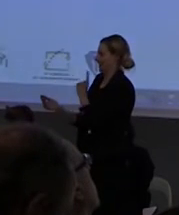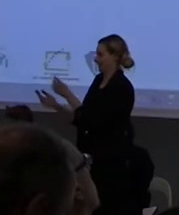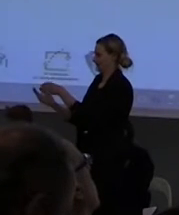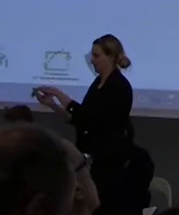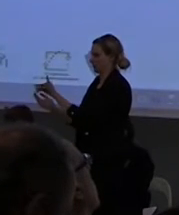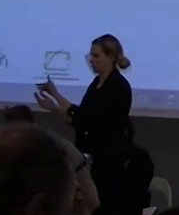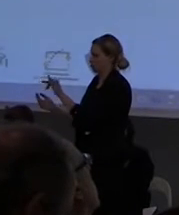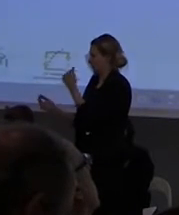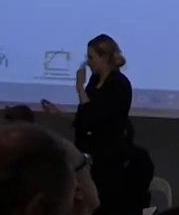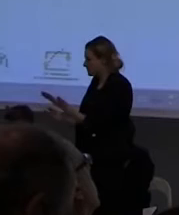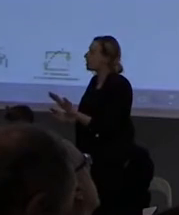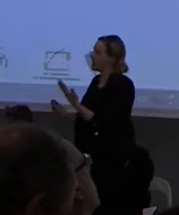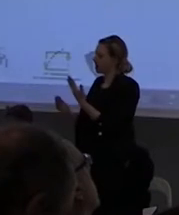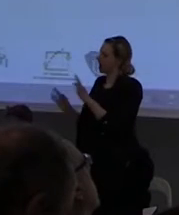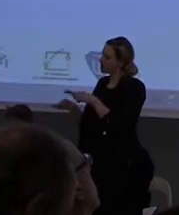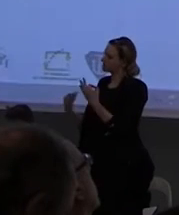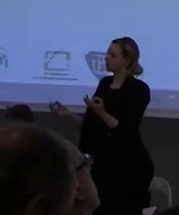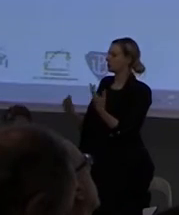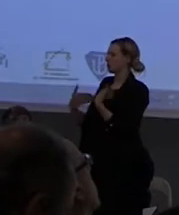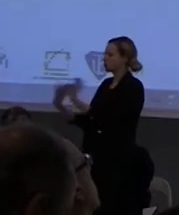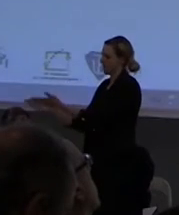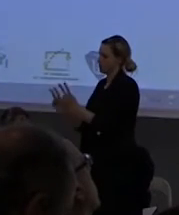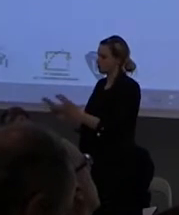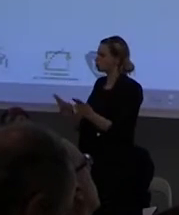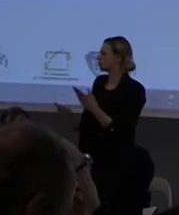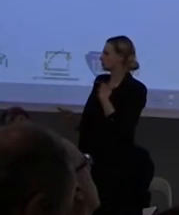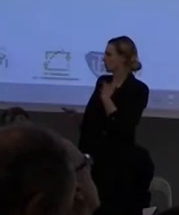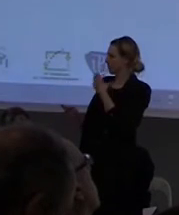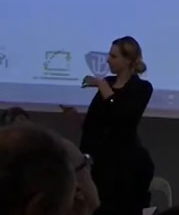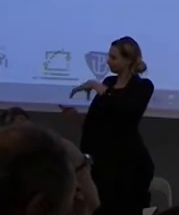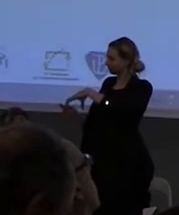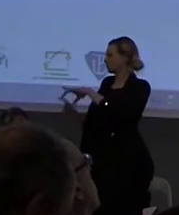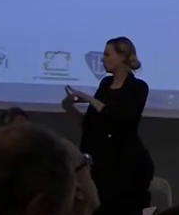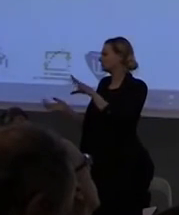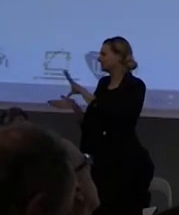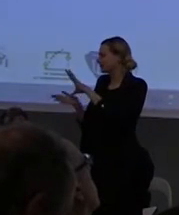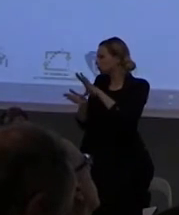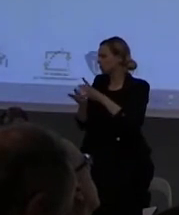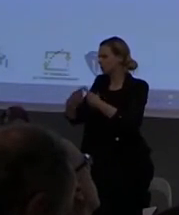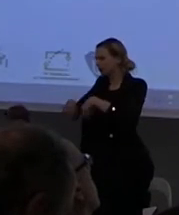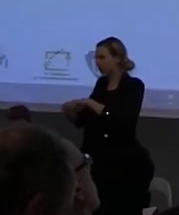které budou dodávat podporu školám a budou v úzké spolupráci